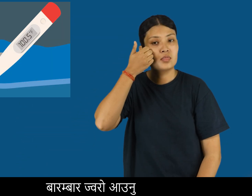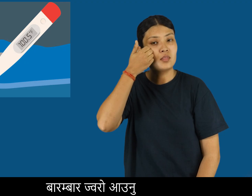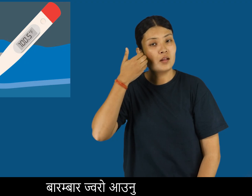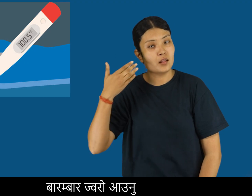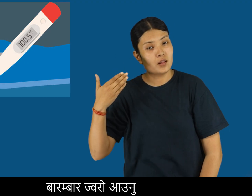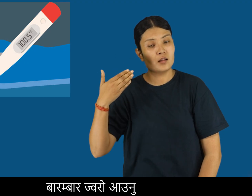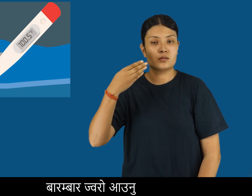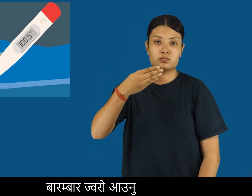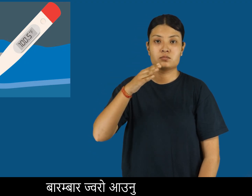बारम्बार ज्वरो आउनु,